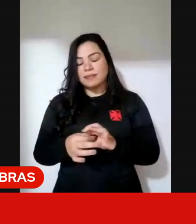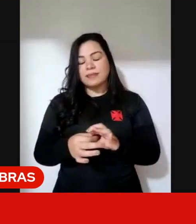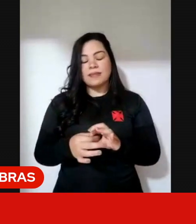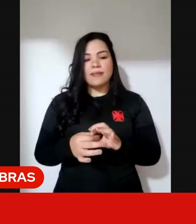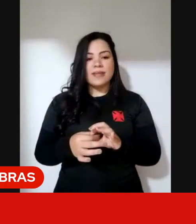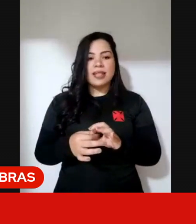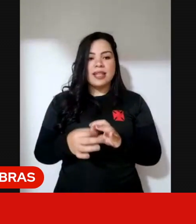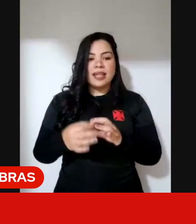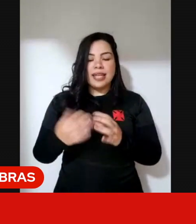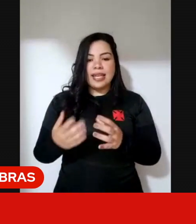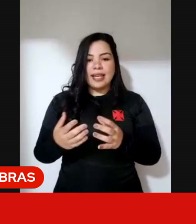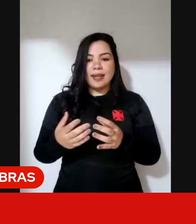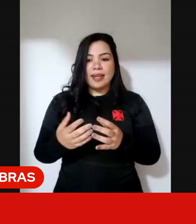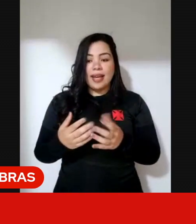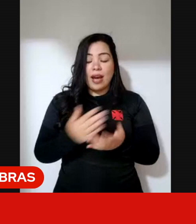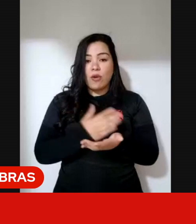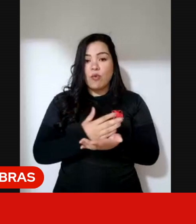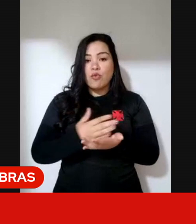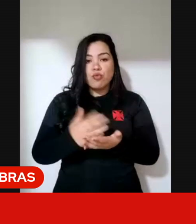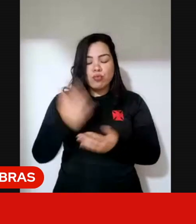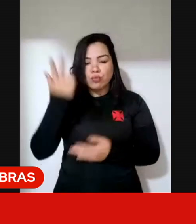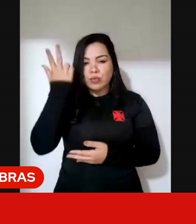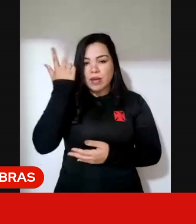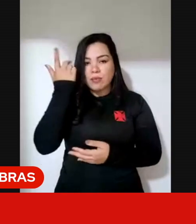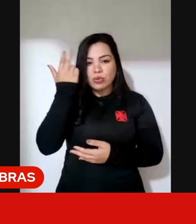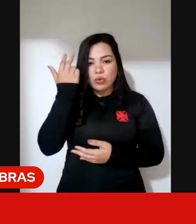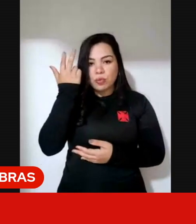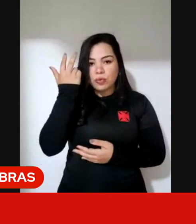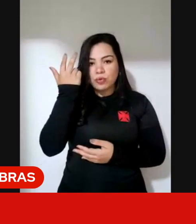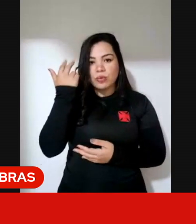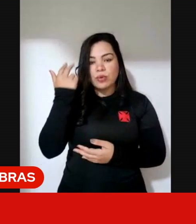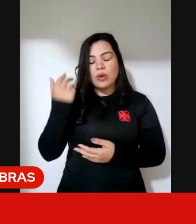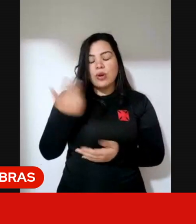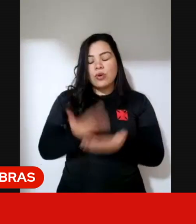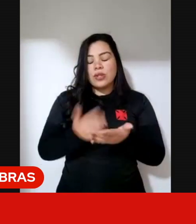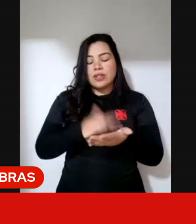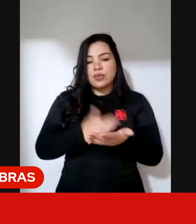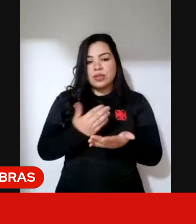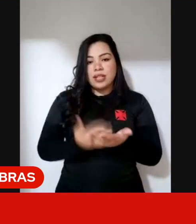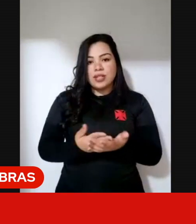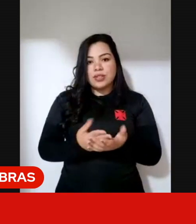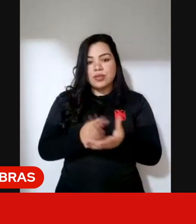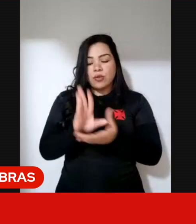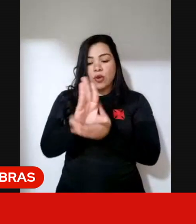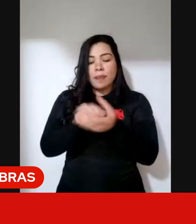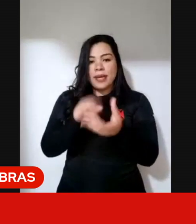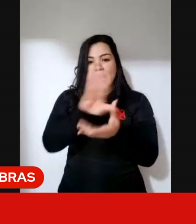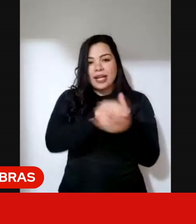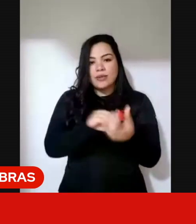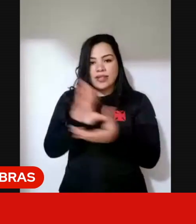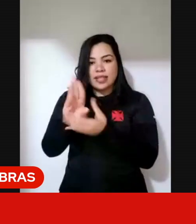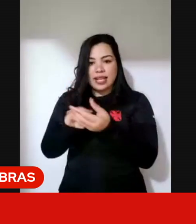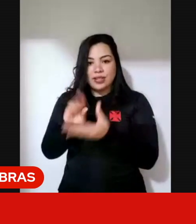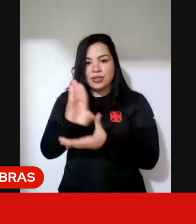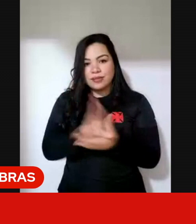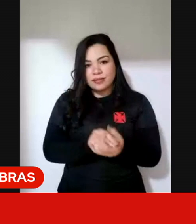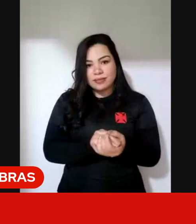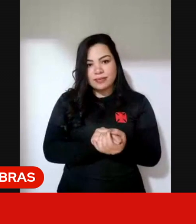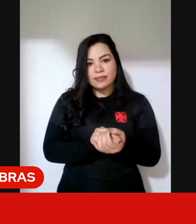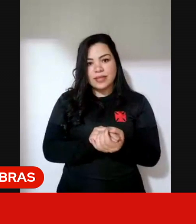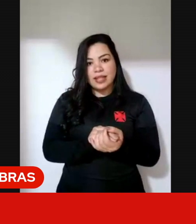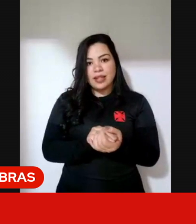contextualizar. E é muito comum os estudantes copiarem os